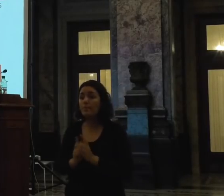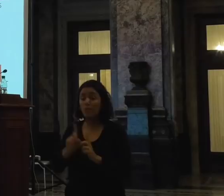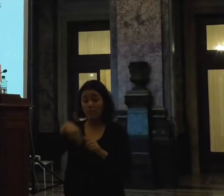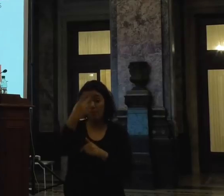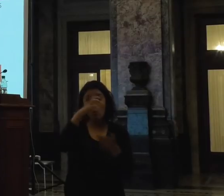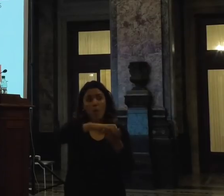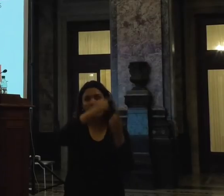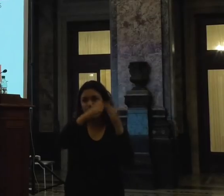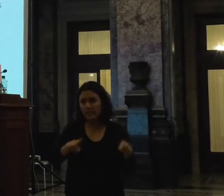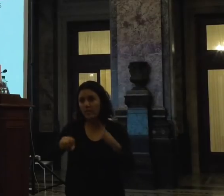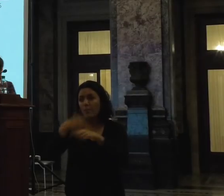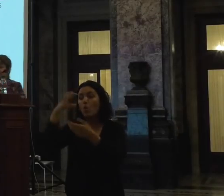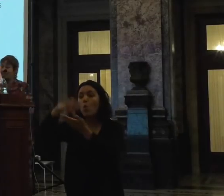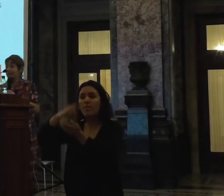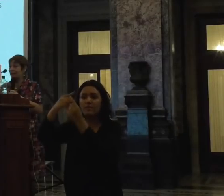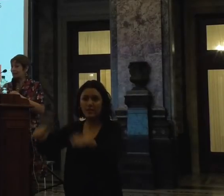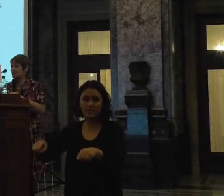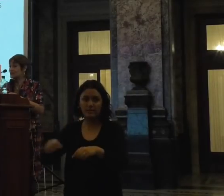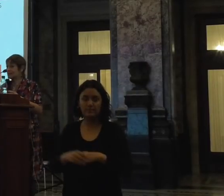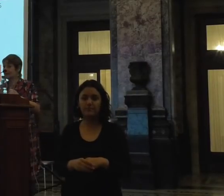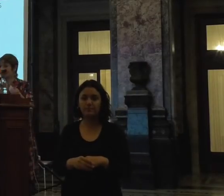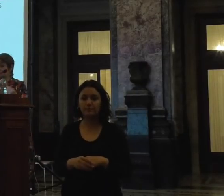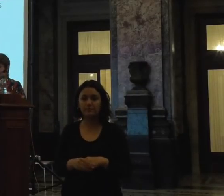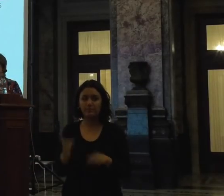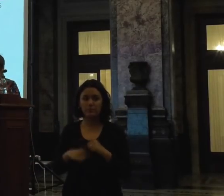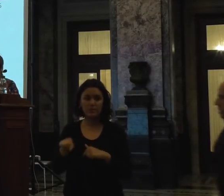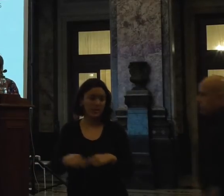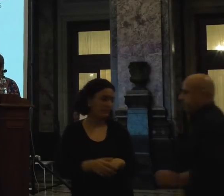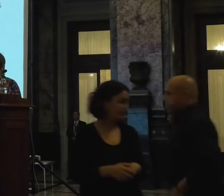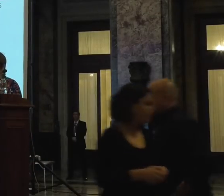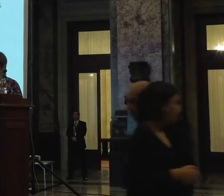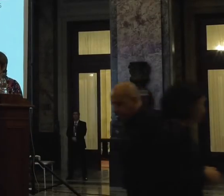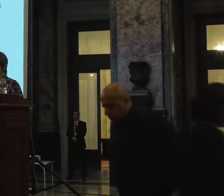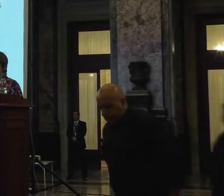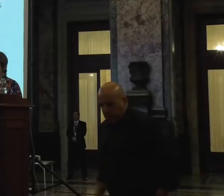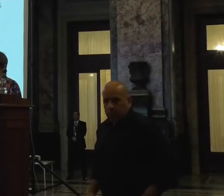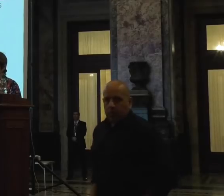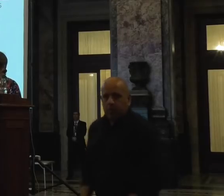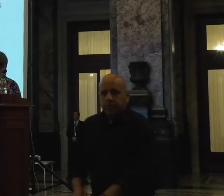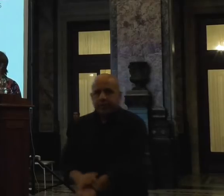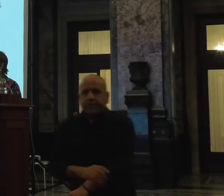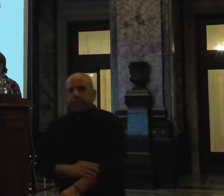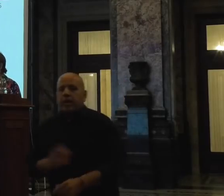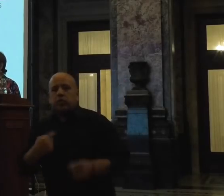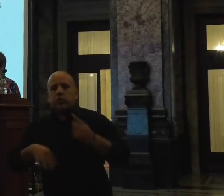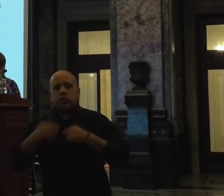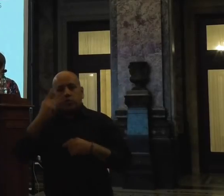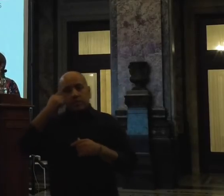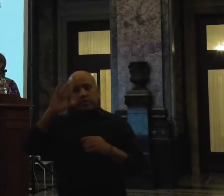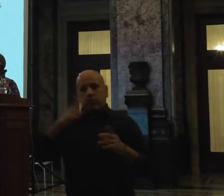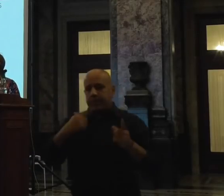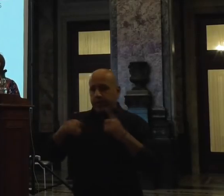otra localidad, luego en otra localidad. Entonces, aquí me gustaría decirles que nosotros tuvimos una hipótesis, pero no es